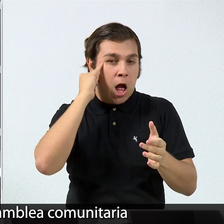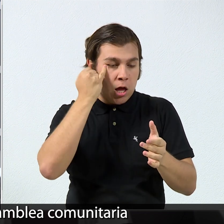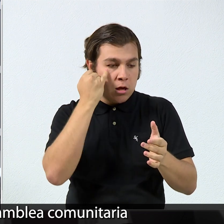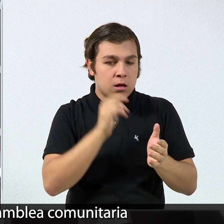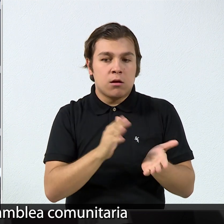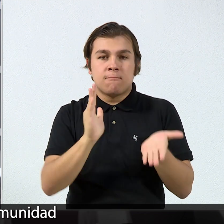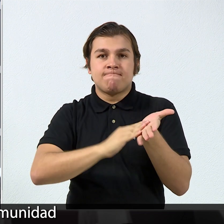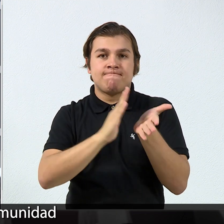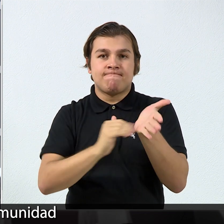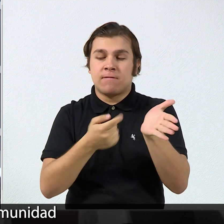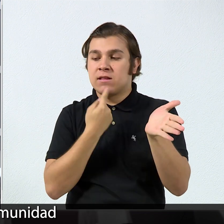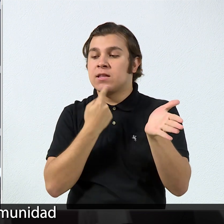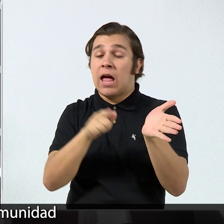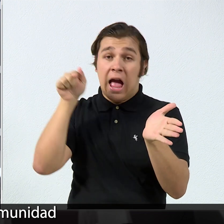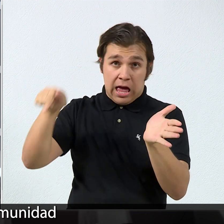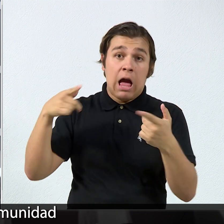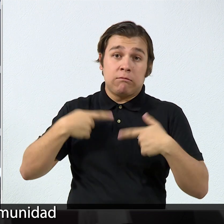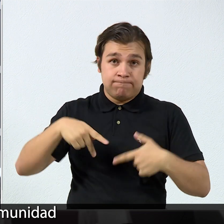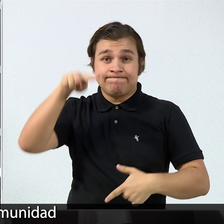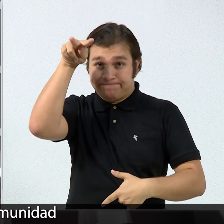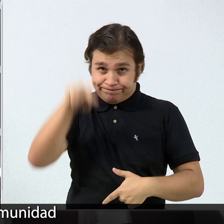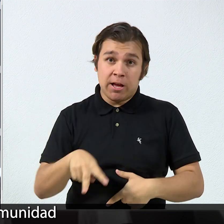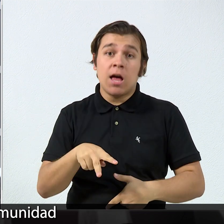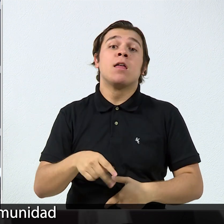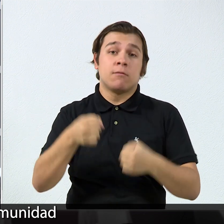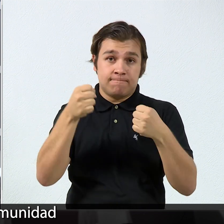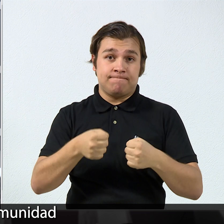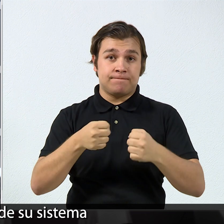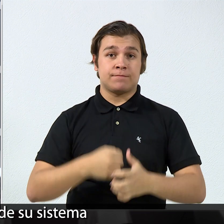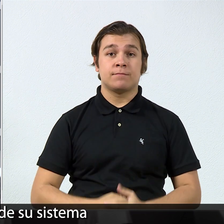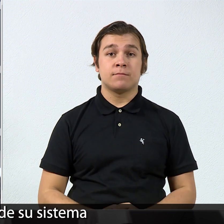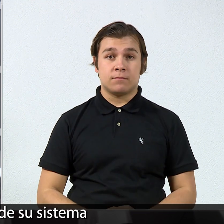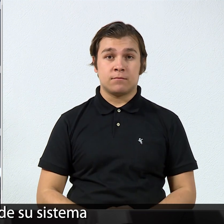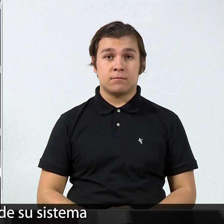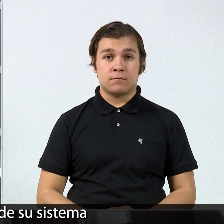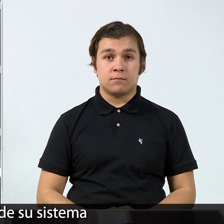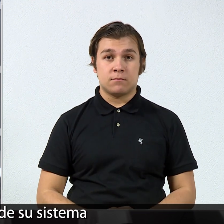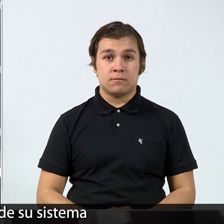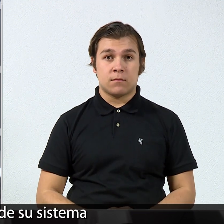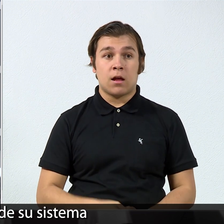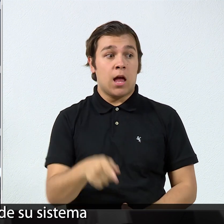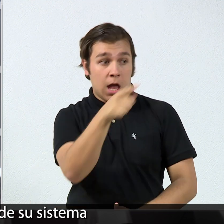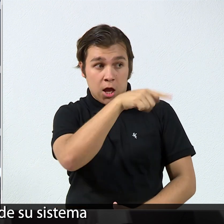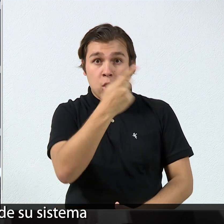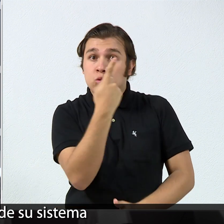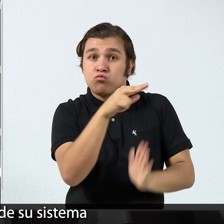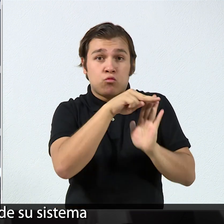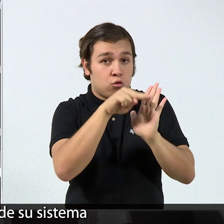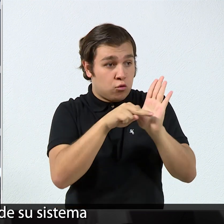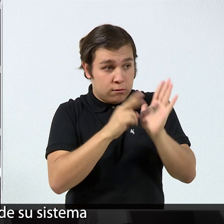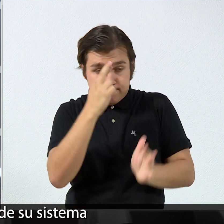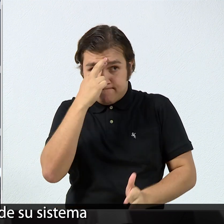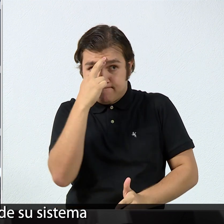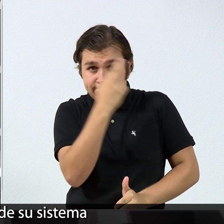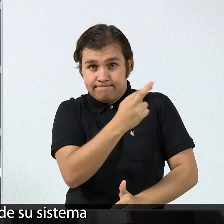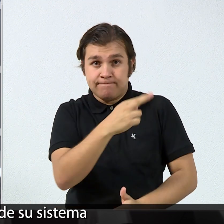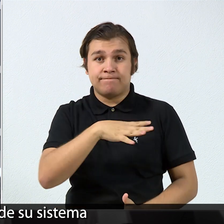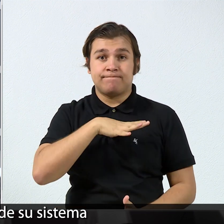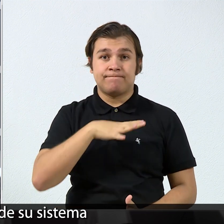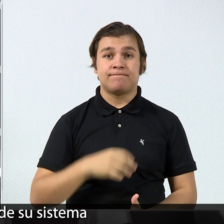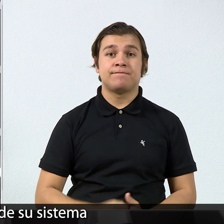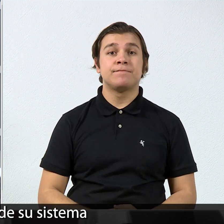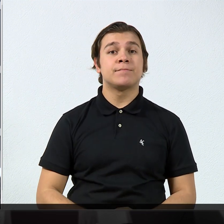autoridades tradicionales de la comunidad o pueblo indígena al que pertenezca, en términos de su sistema normativo interno vigente.